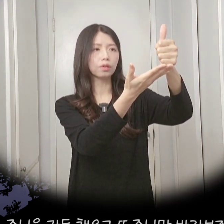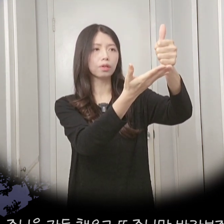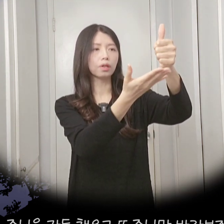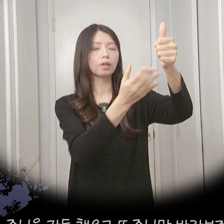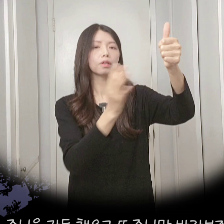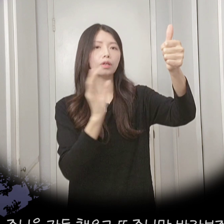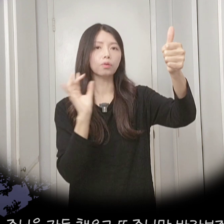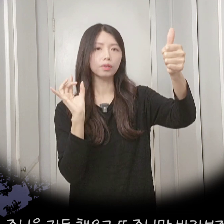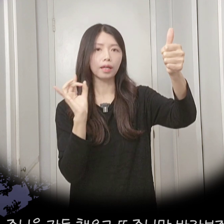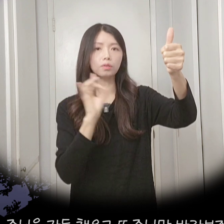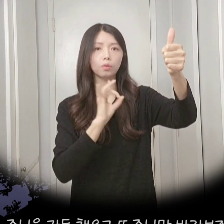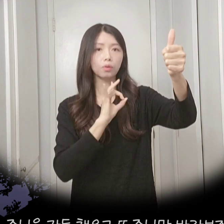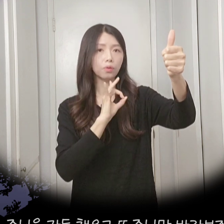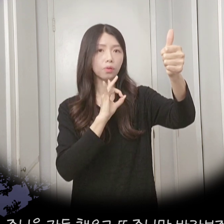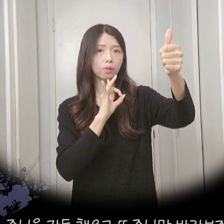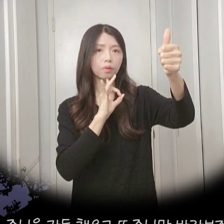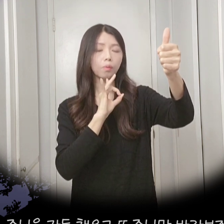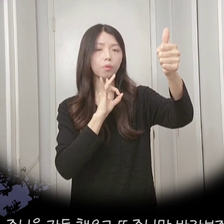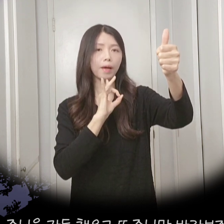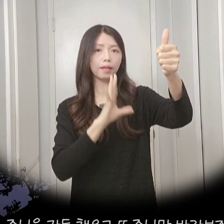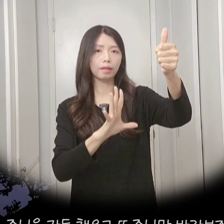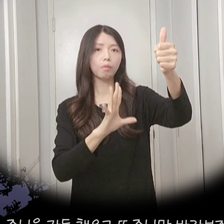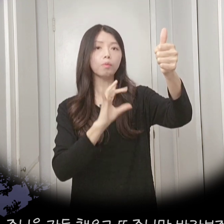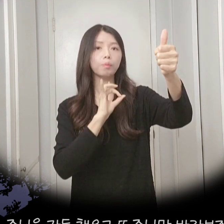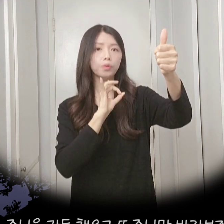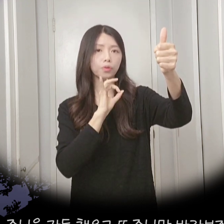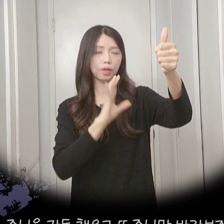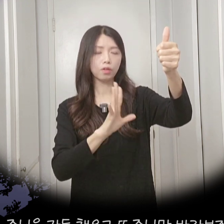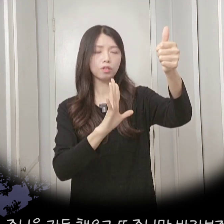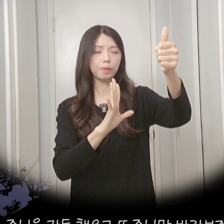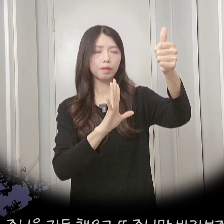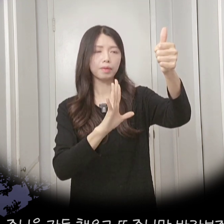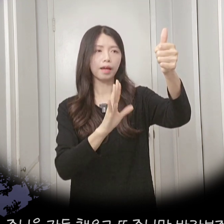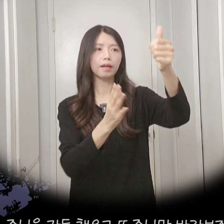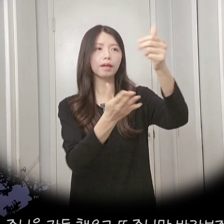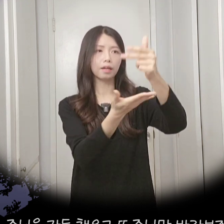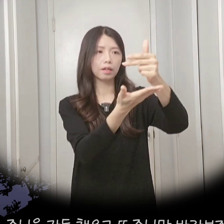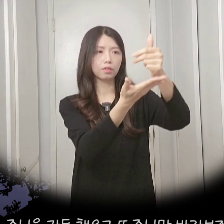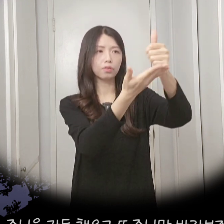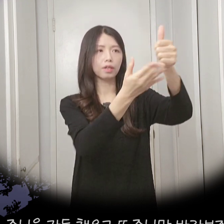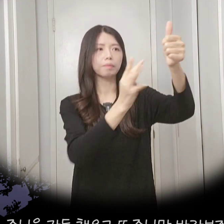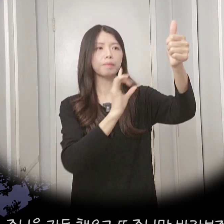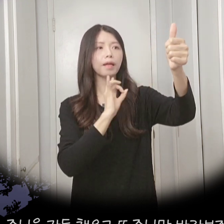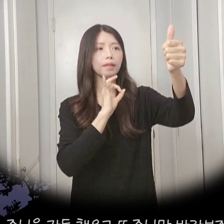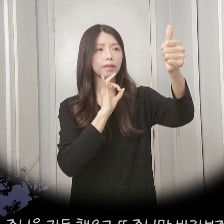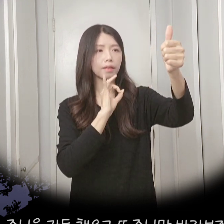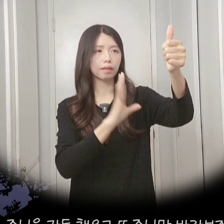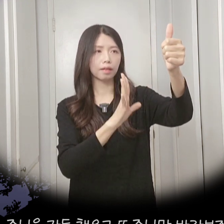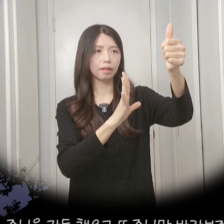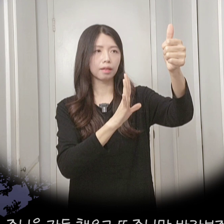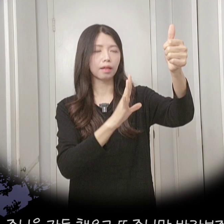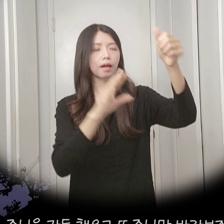해주시고 그리고 다른 손으로 뭐뭐만, 뭐뭐뿐 해주시면 됩니다. 주님만